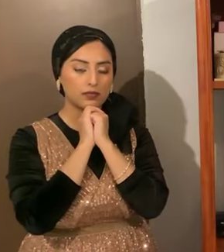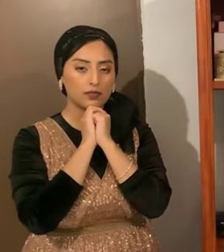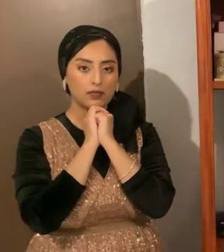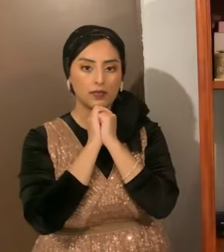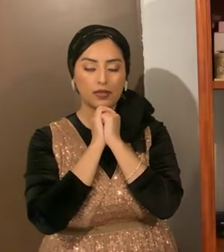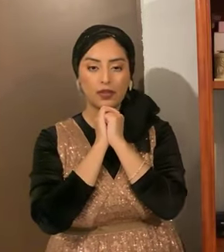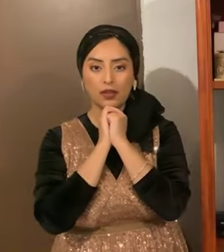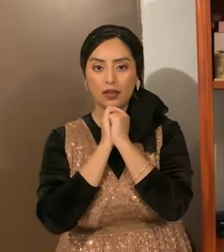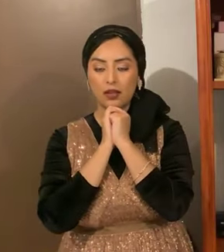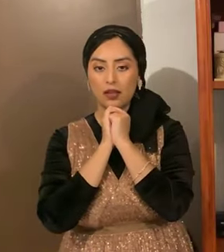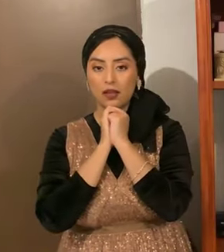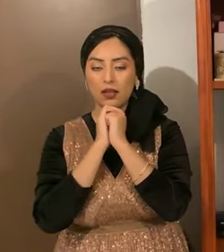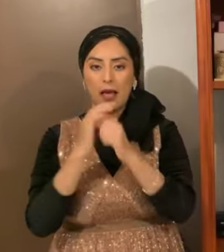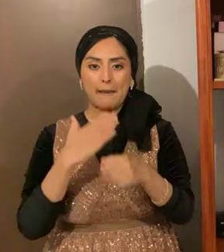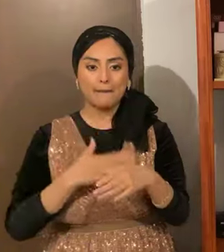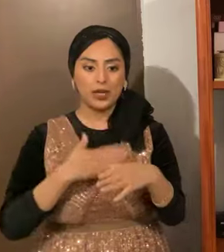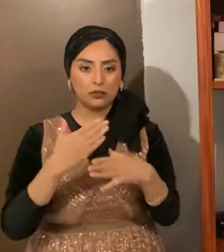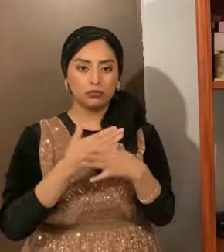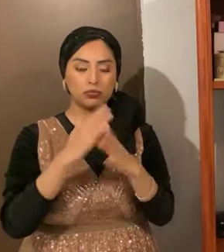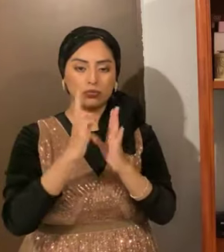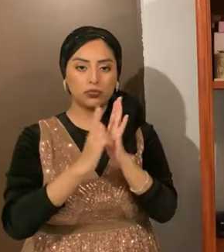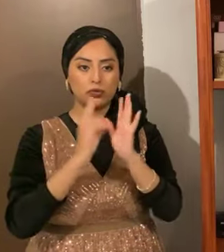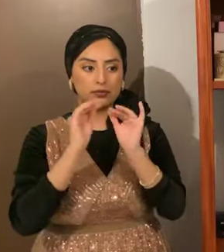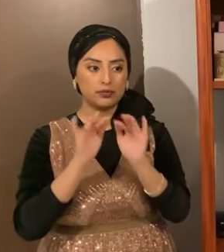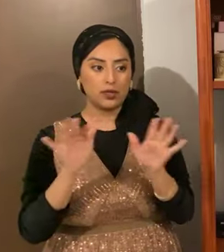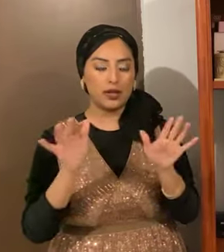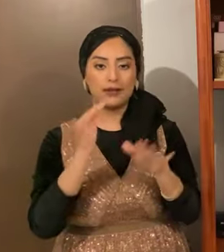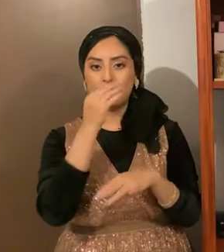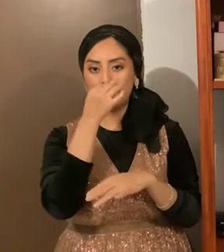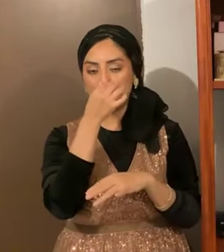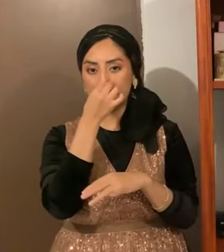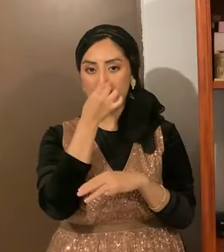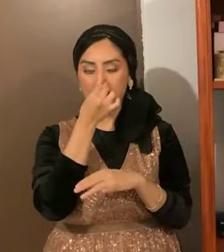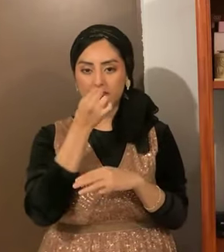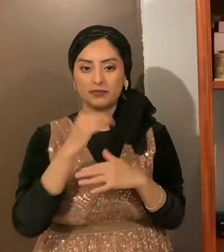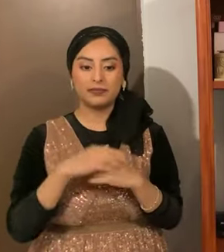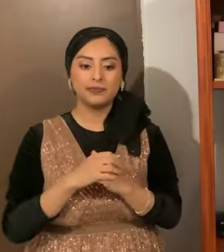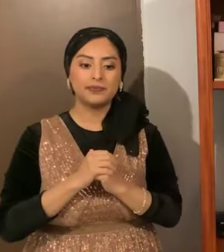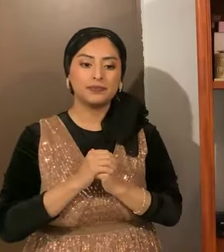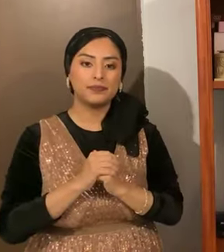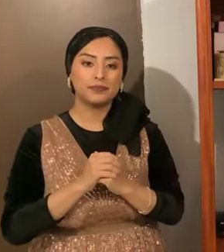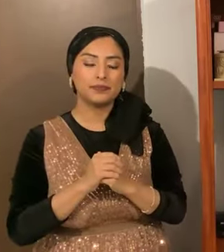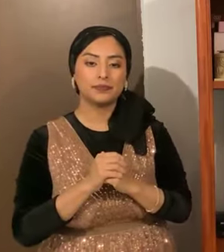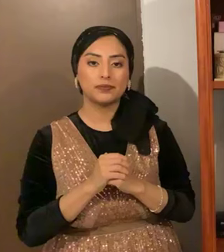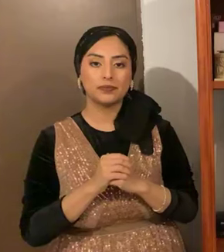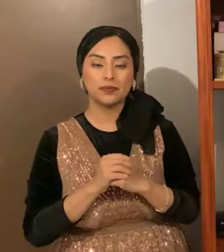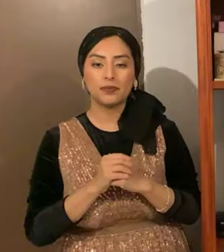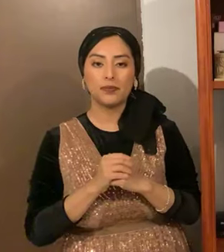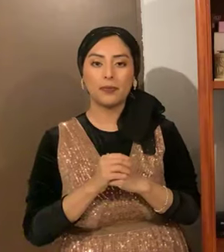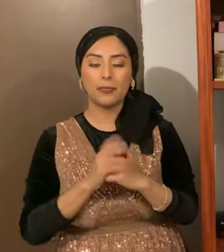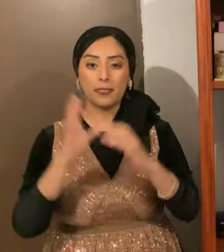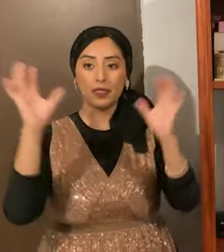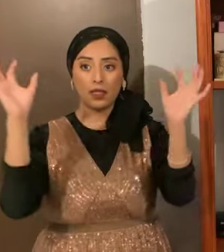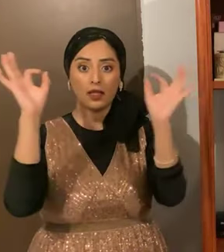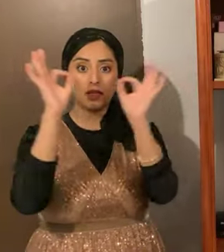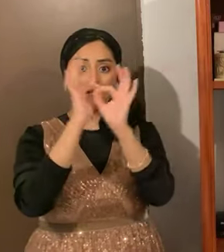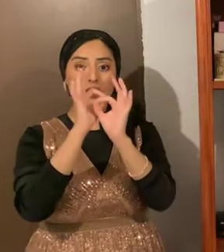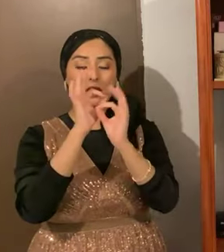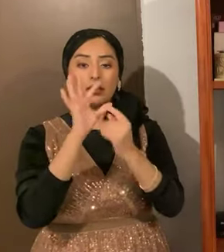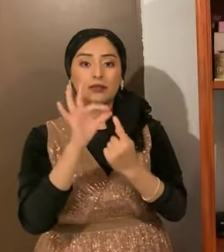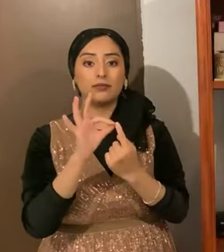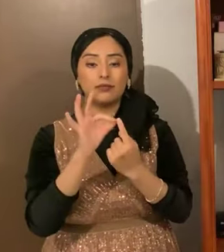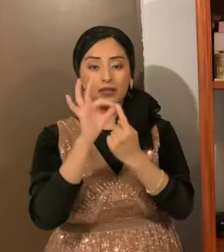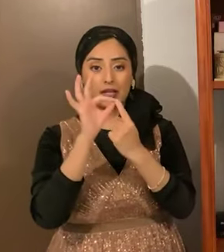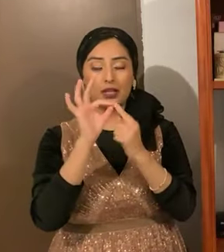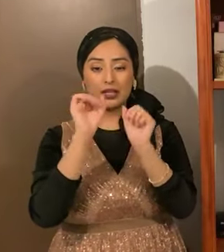este tema, compártanlo, por favor, por todos lados. Urge. Bueno, decía yo, este eclipse será